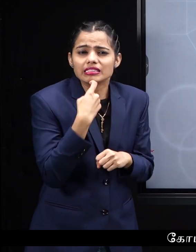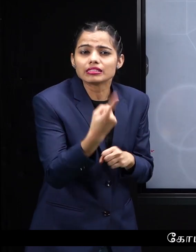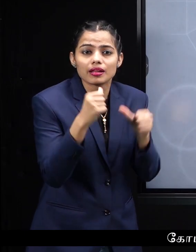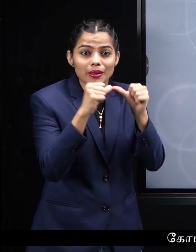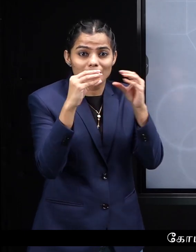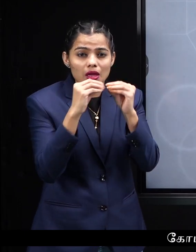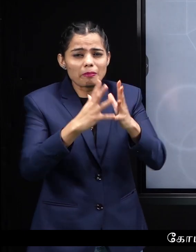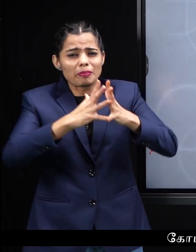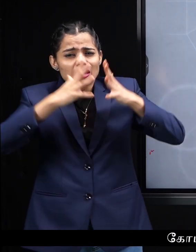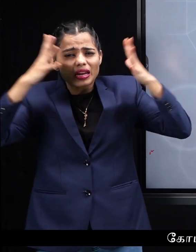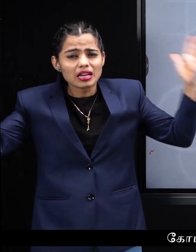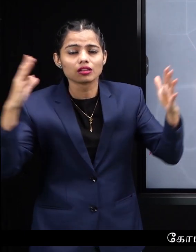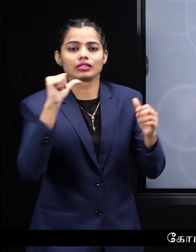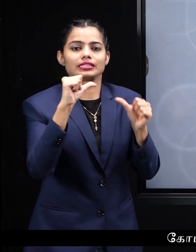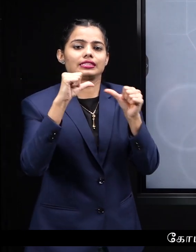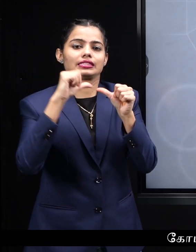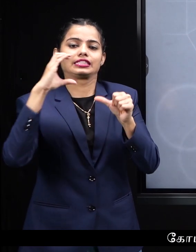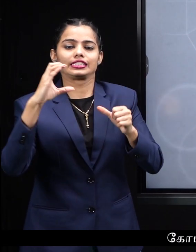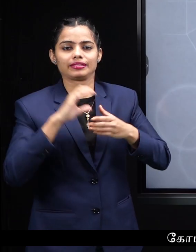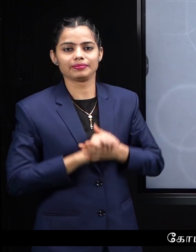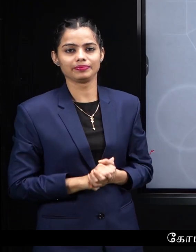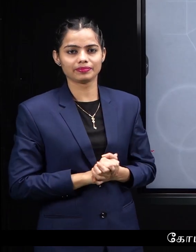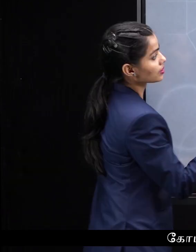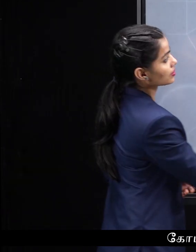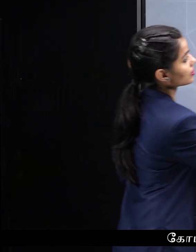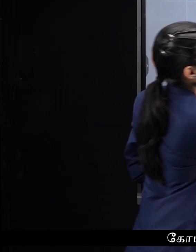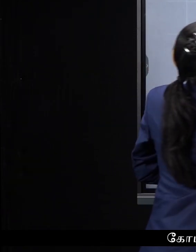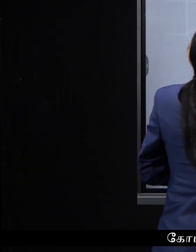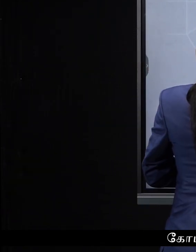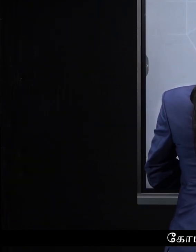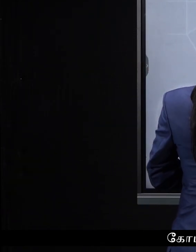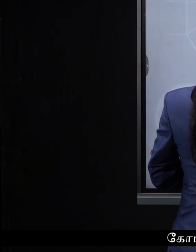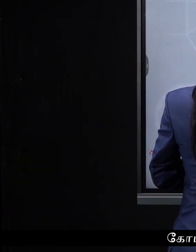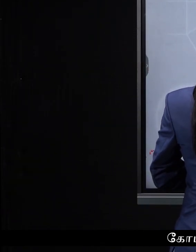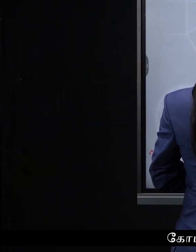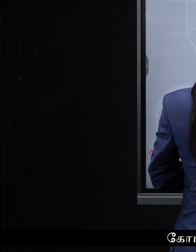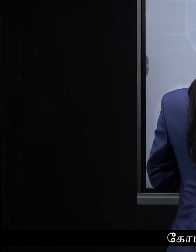படி உணர்த்துகிறது AB ACயை விட பெரியது என்று சொல்லலாம்.